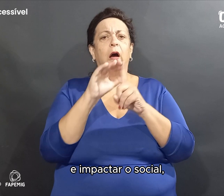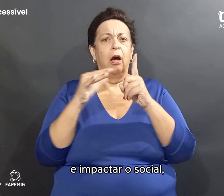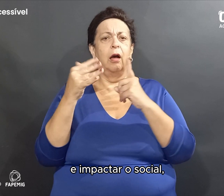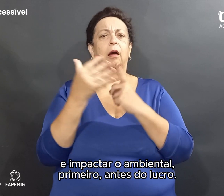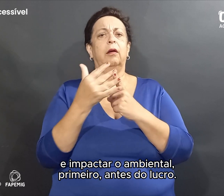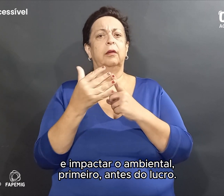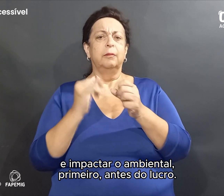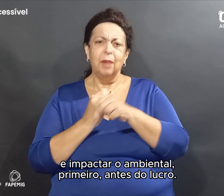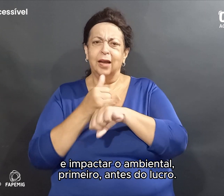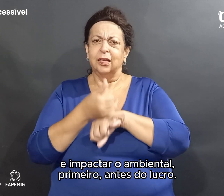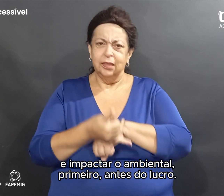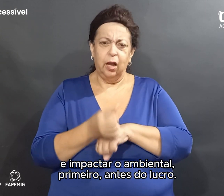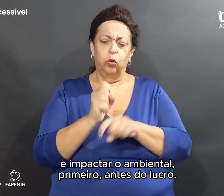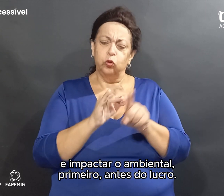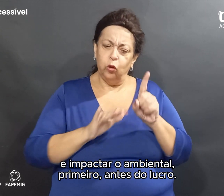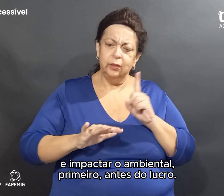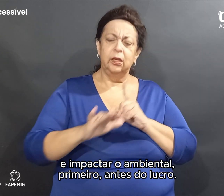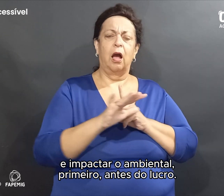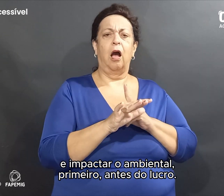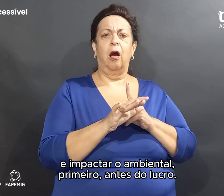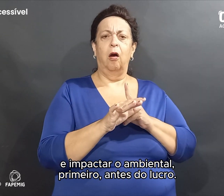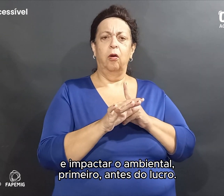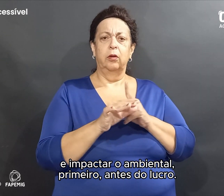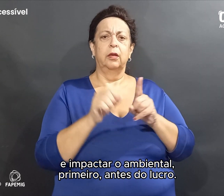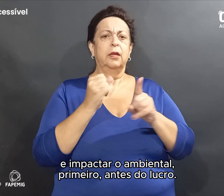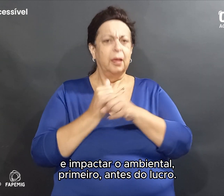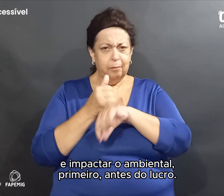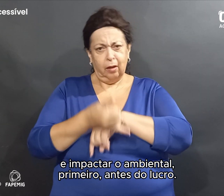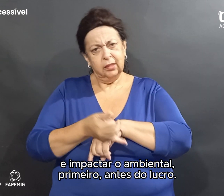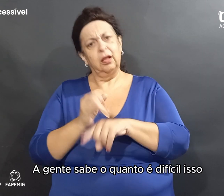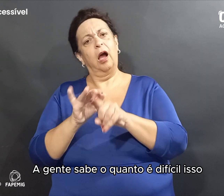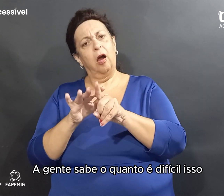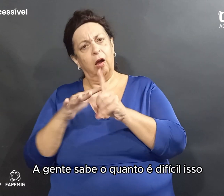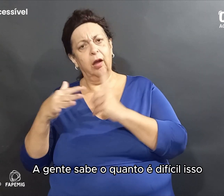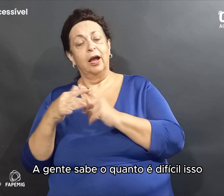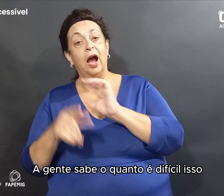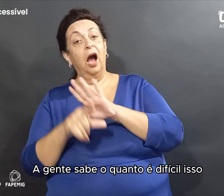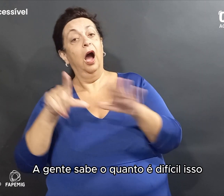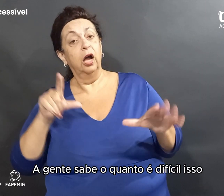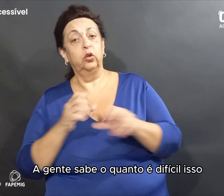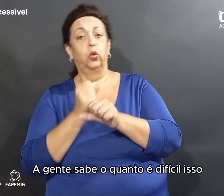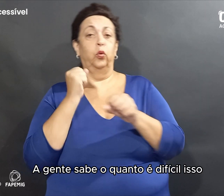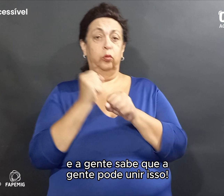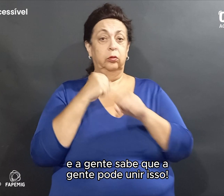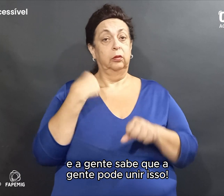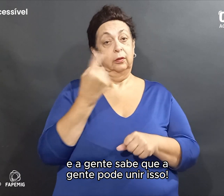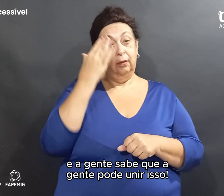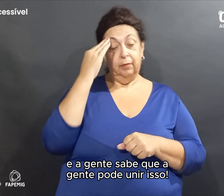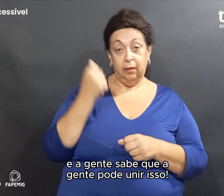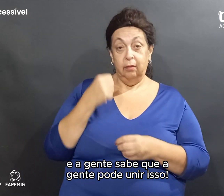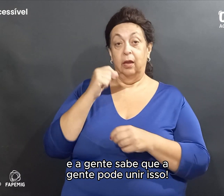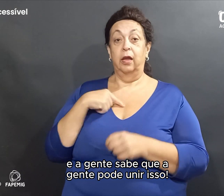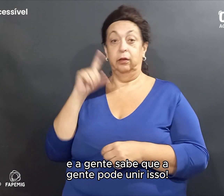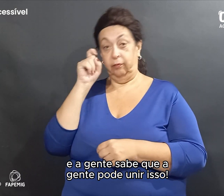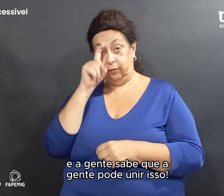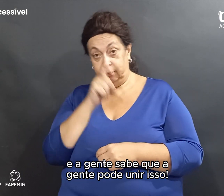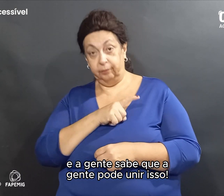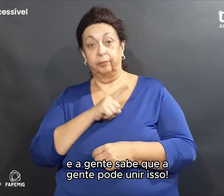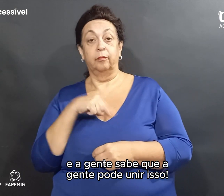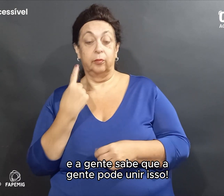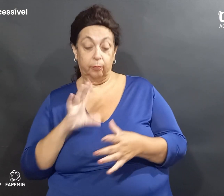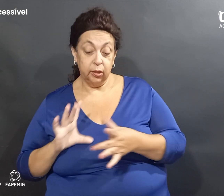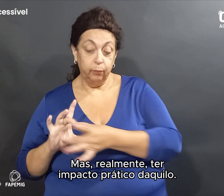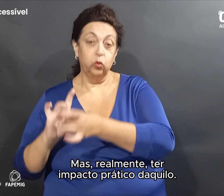impactar o social, e impactar o ambiental, primeiro, antes do lucro. A gente sabe o quanto é difícil isso, e a gente sabe que a gente pode